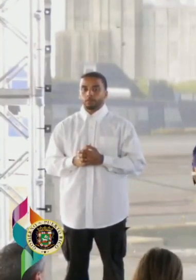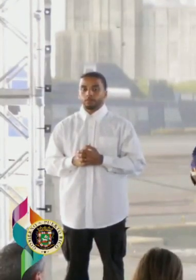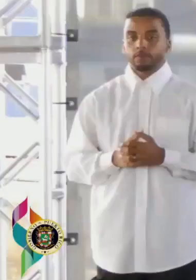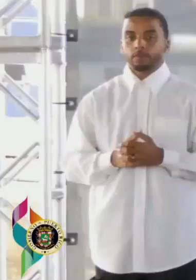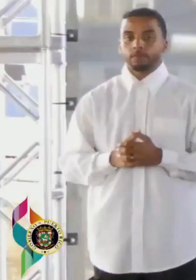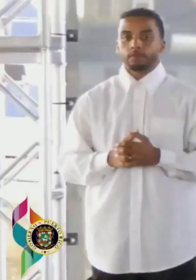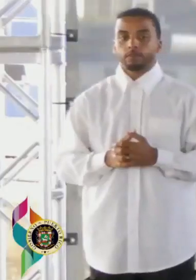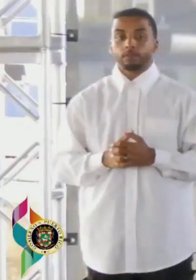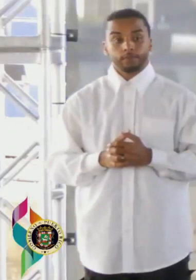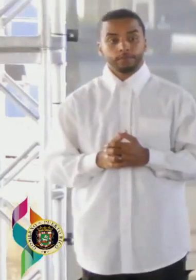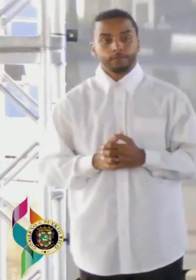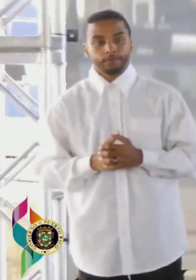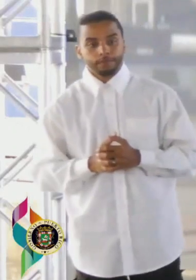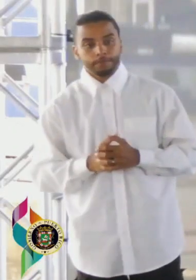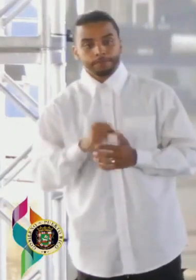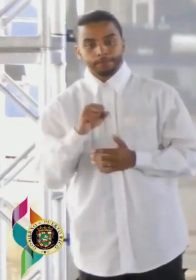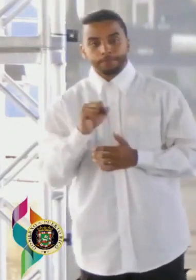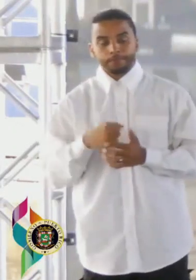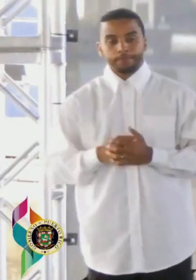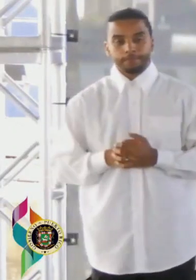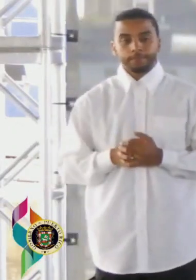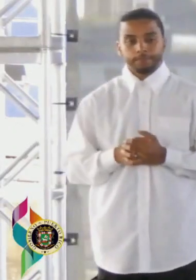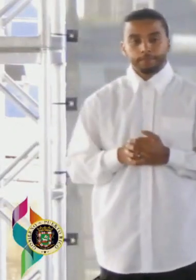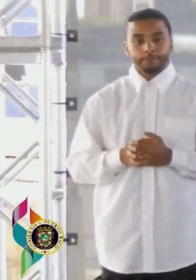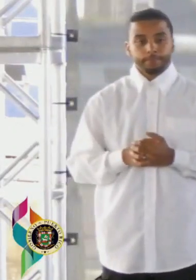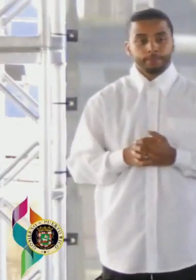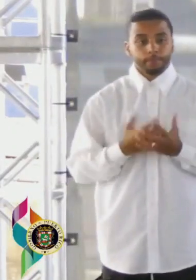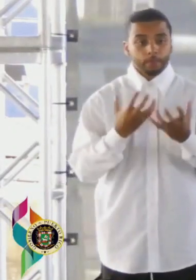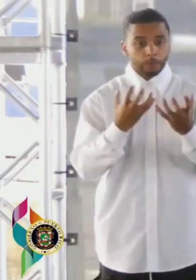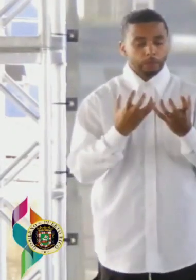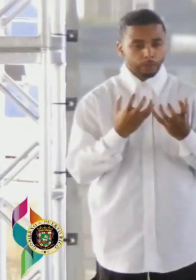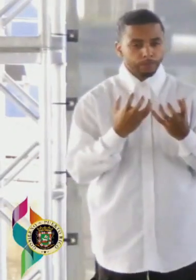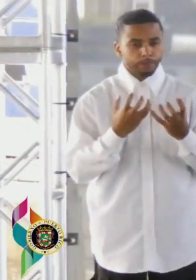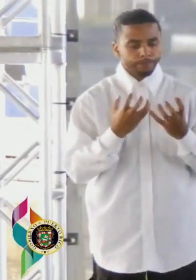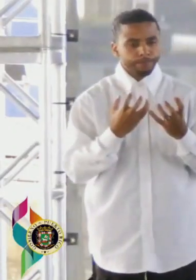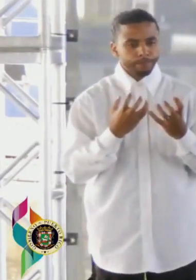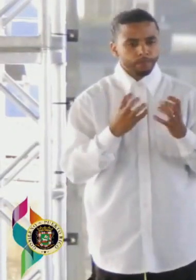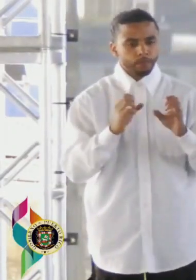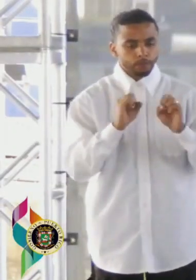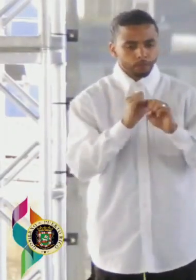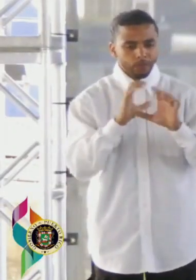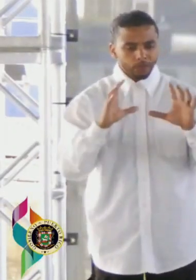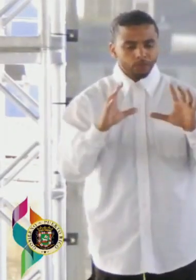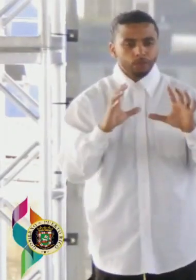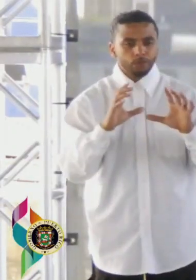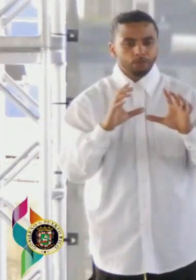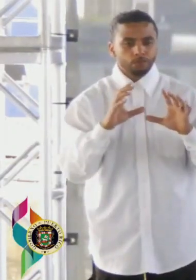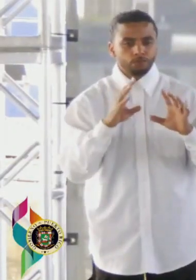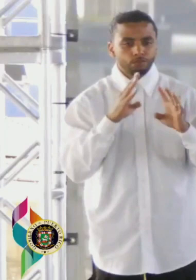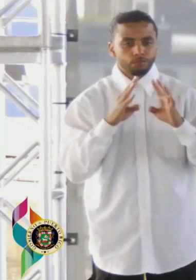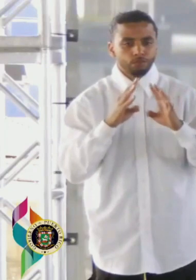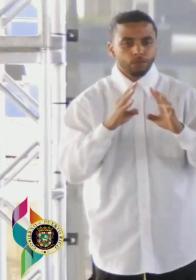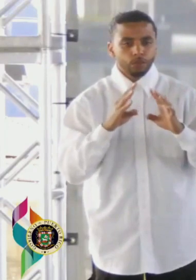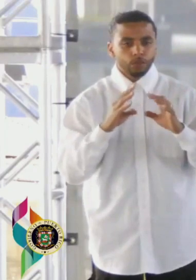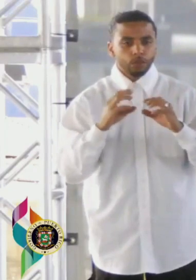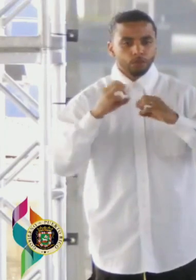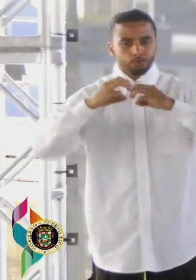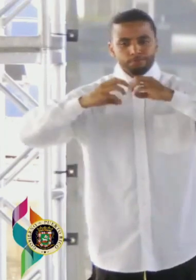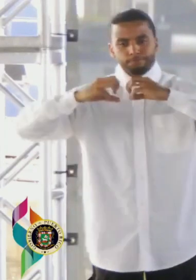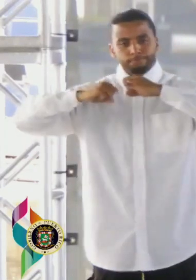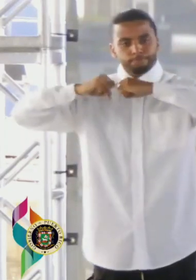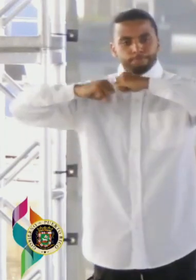hora sí eh buenas mire quisiera una aclaración de de la infraestructura